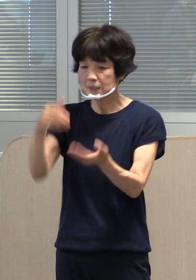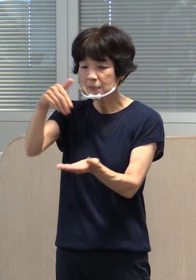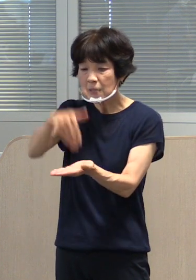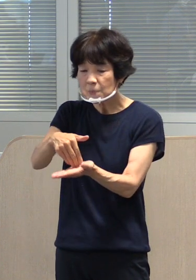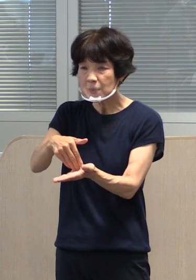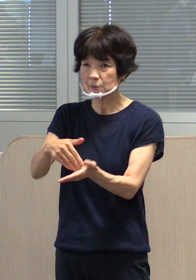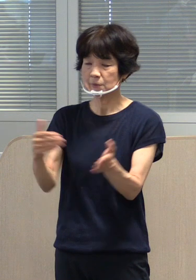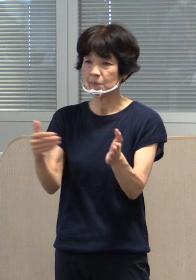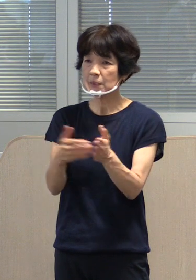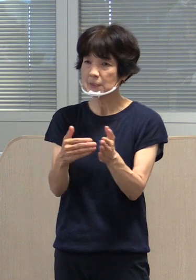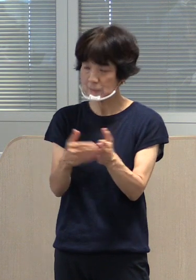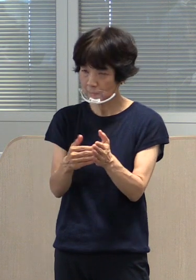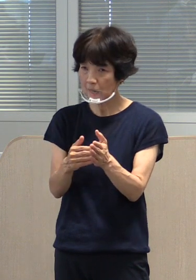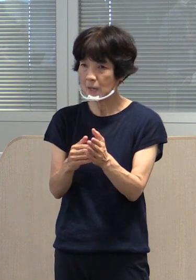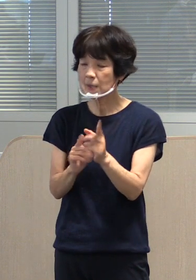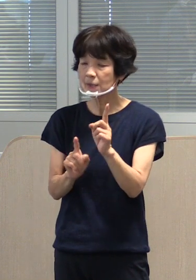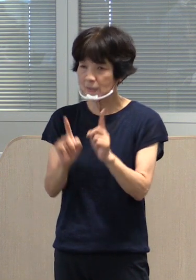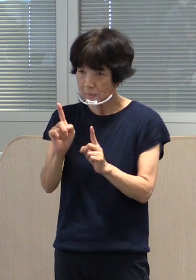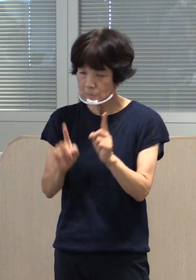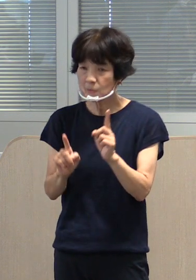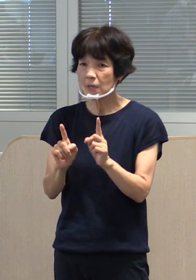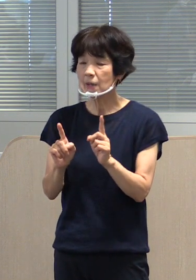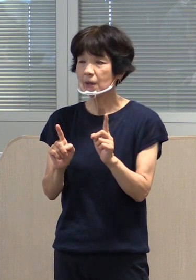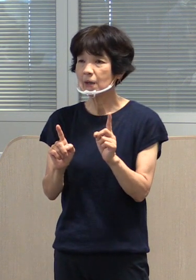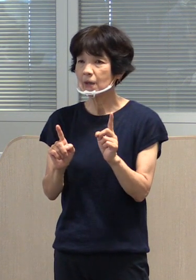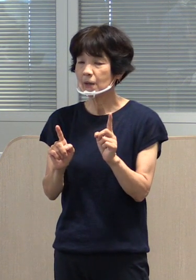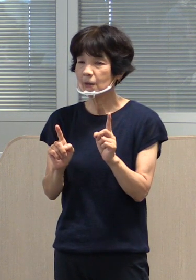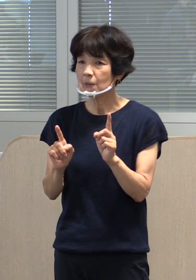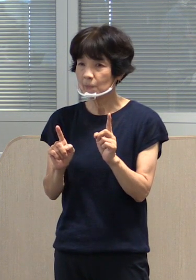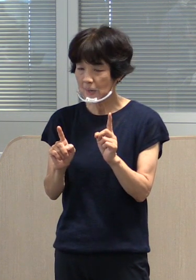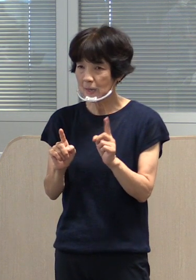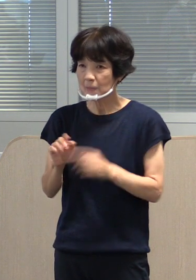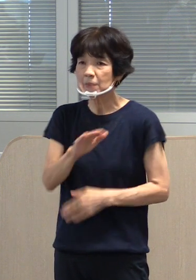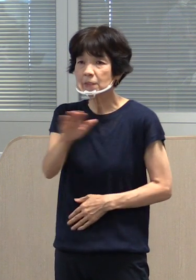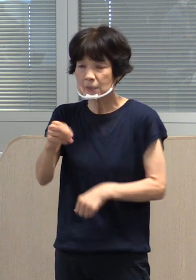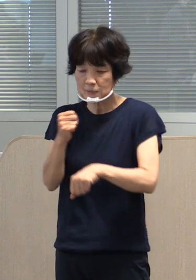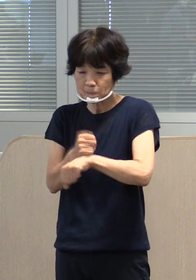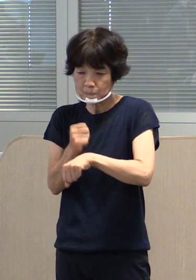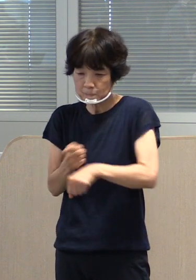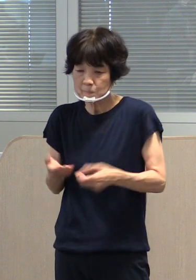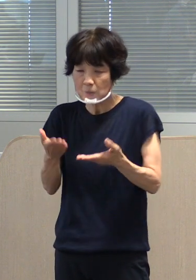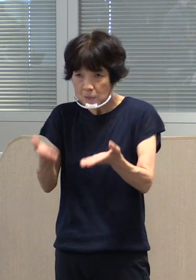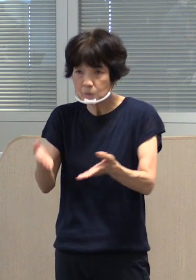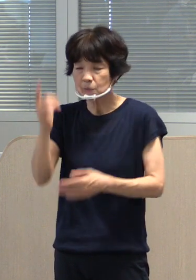なんとかですね、江戸の民でご不便をかけますが、